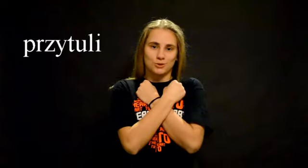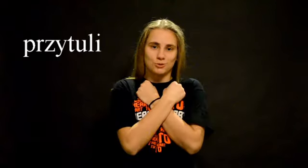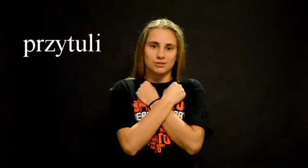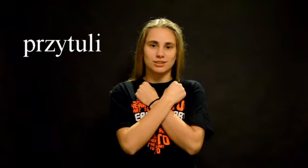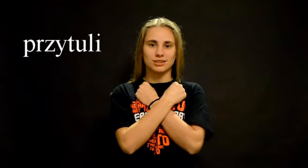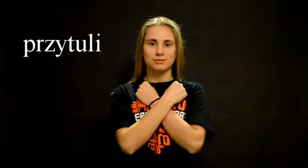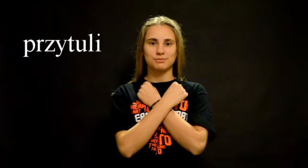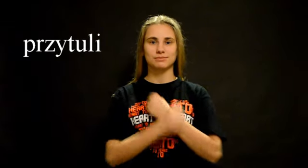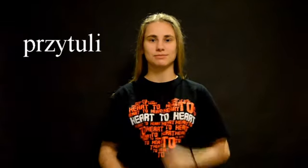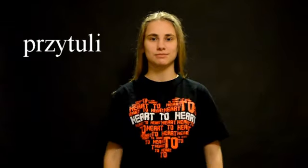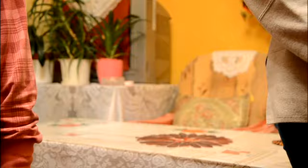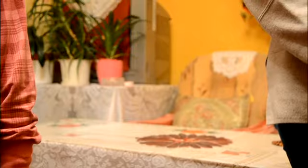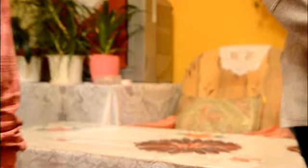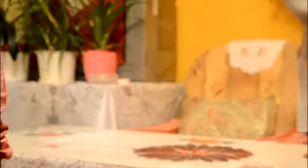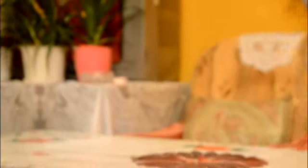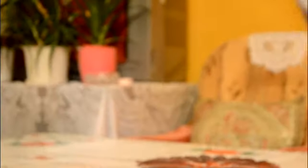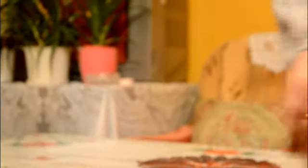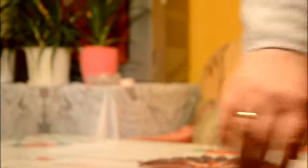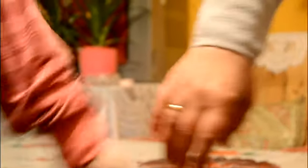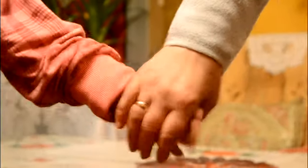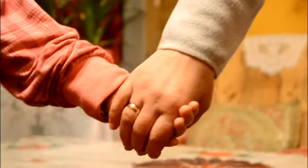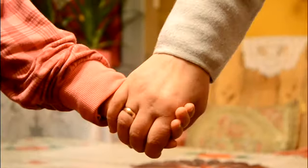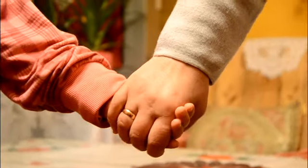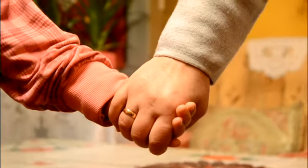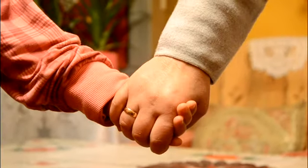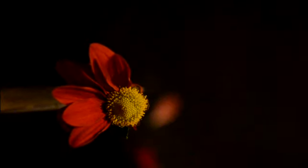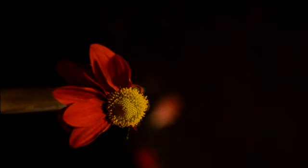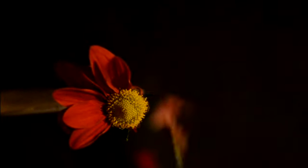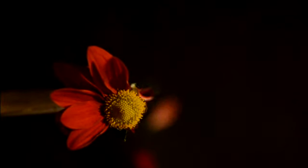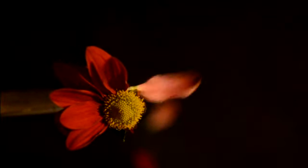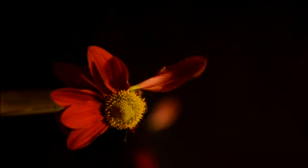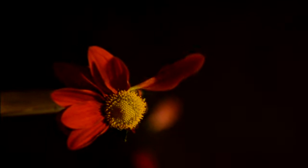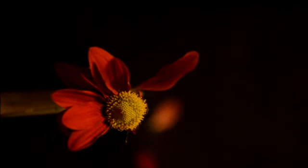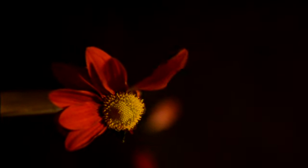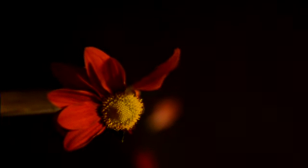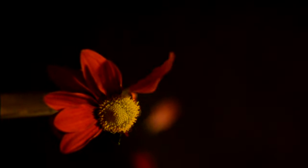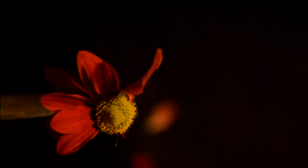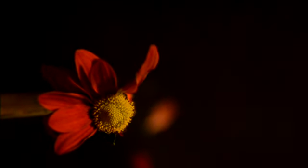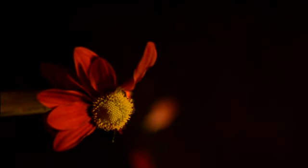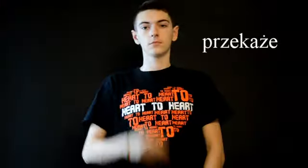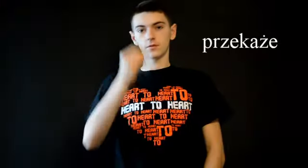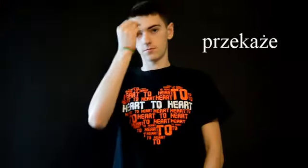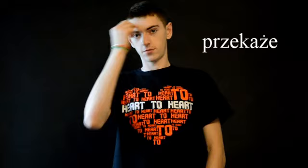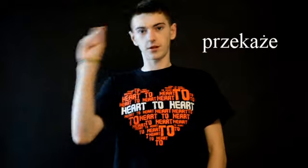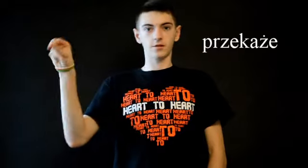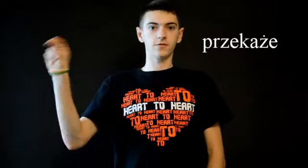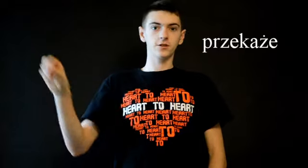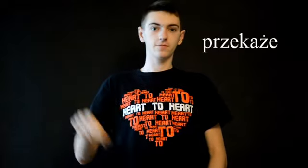Nie mam siły biec, kochaj mnie, kiedy ogarnia mnie lęk. Kochaj mnie, nawet jak jestem na dnie. Kochaj